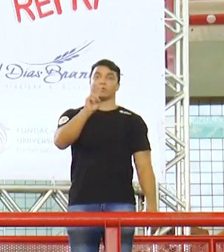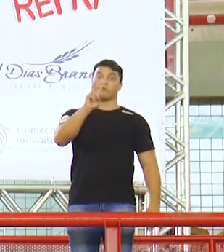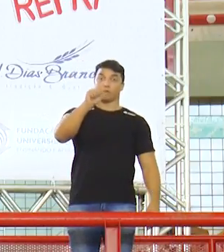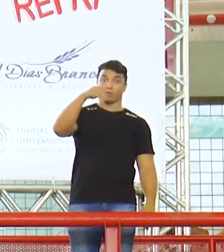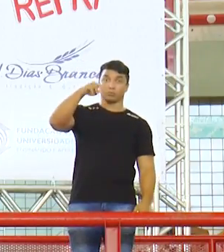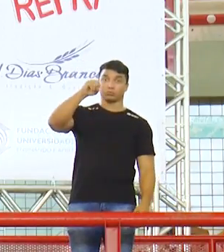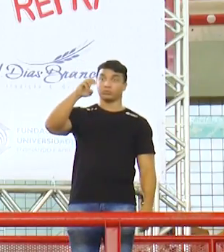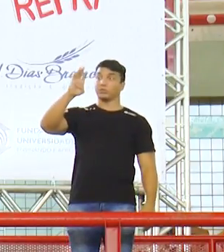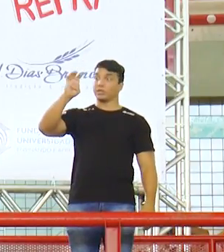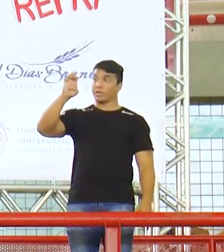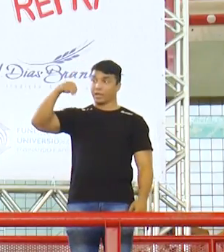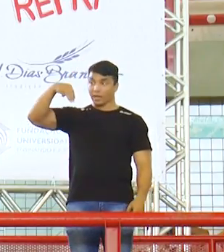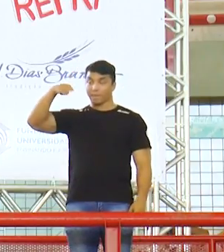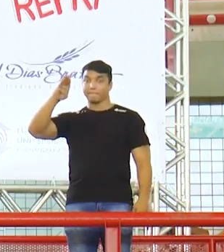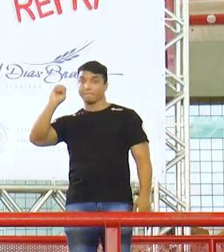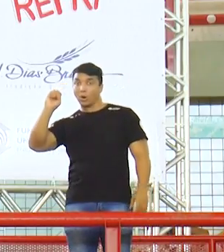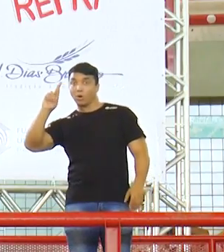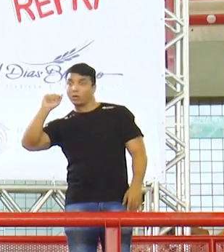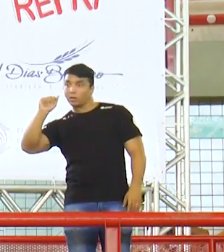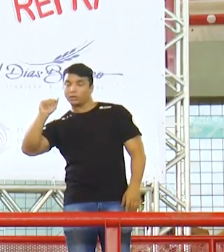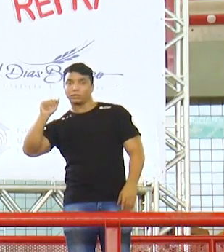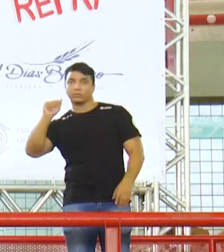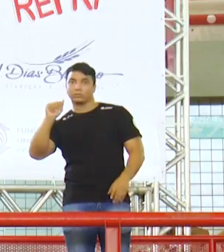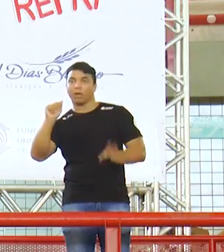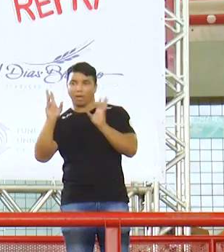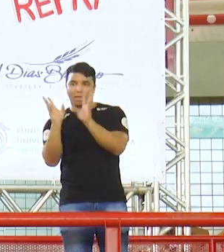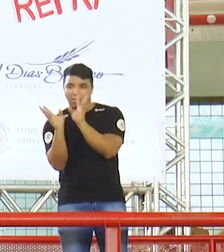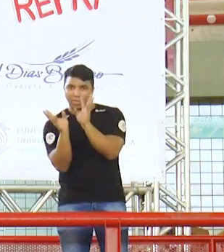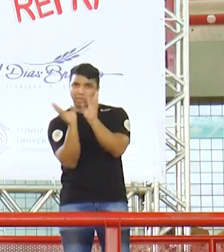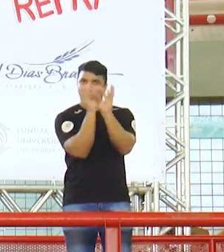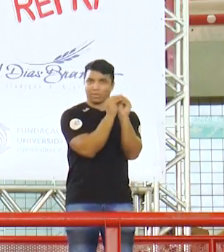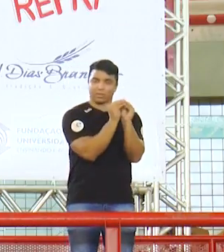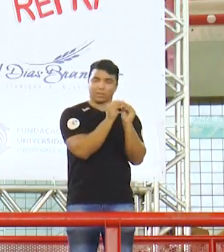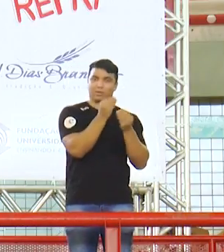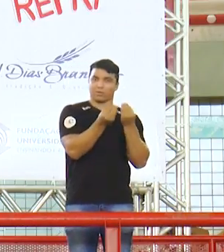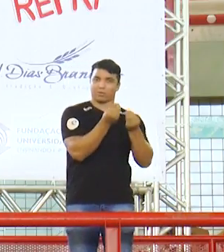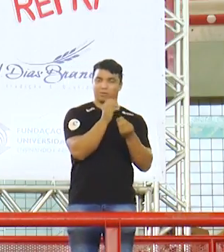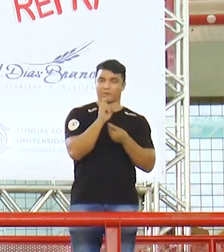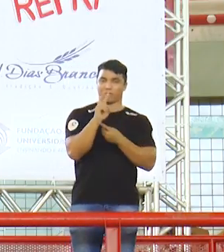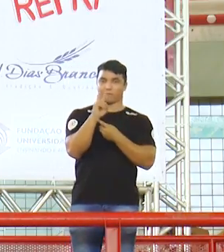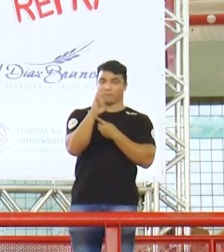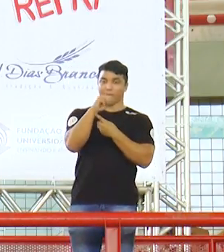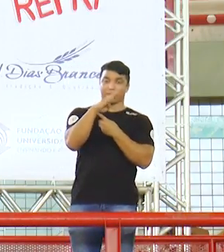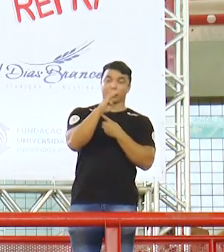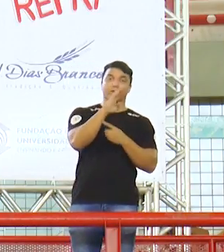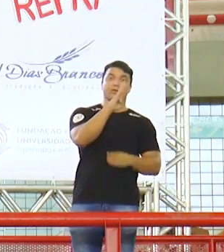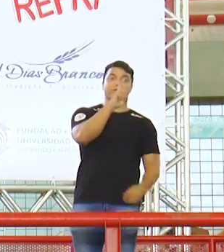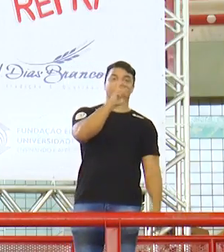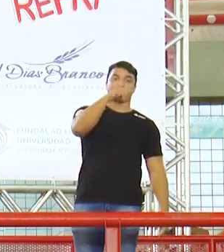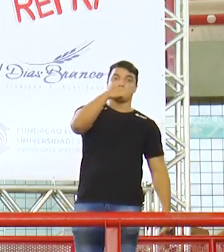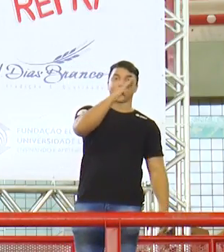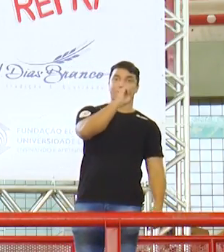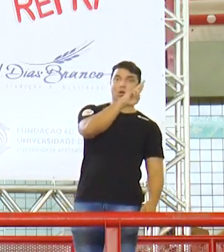Vamos embora. Só que continuou evoluindo aí. Do vamos embora passou para